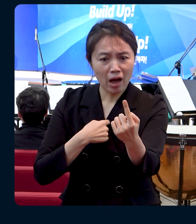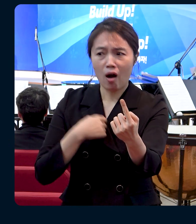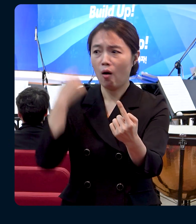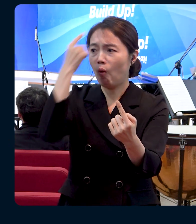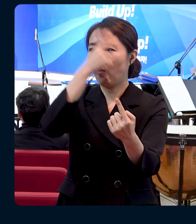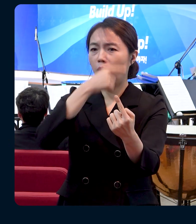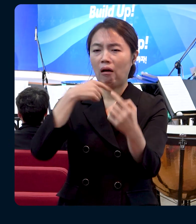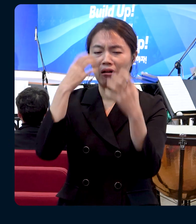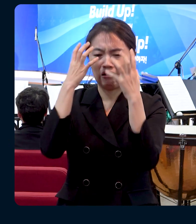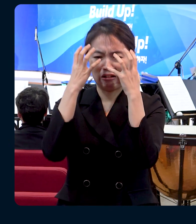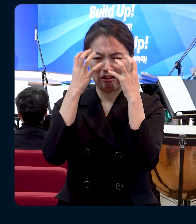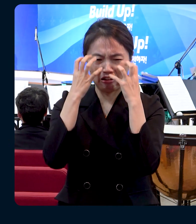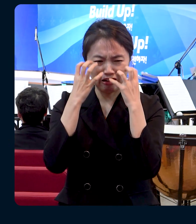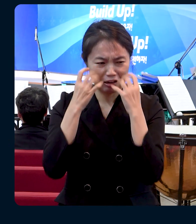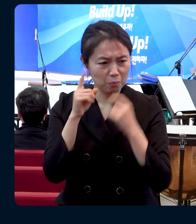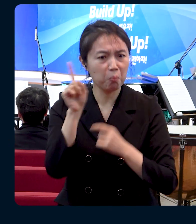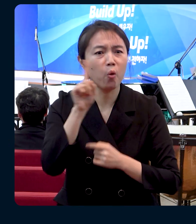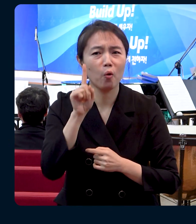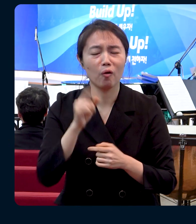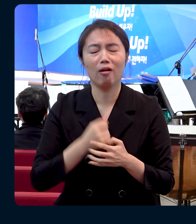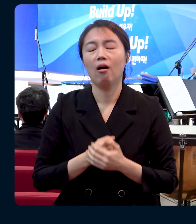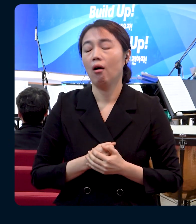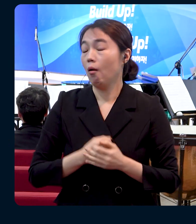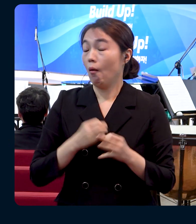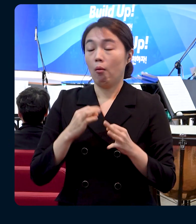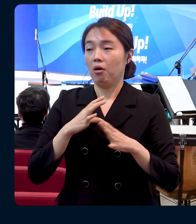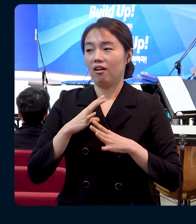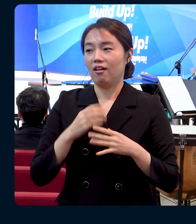거울에 비친 제 모습이었어요. 정말